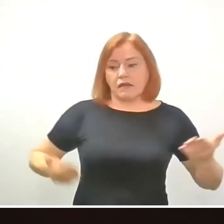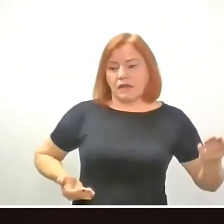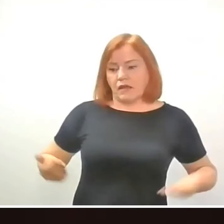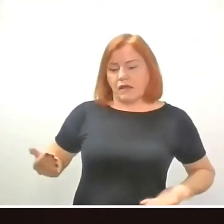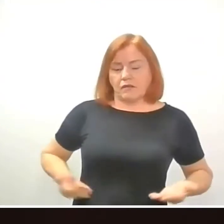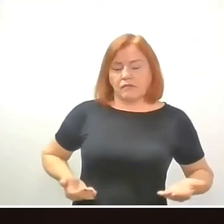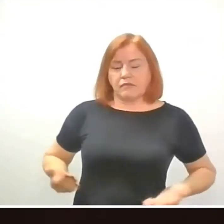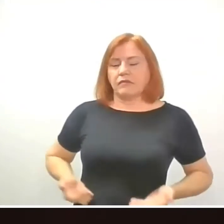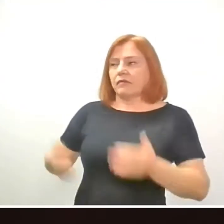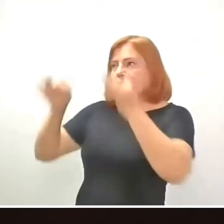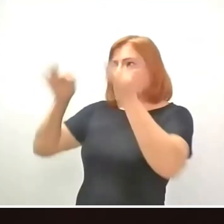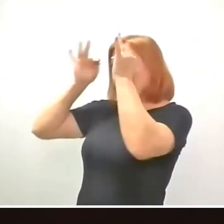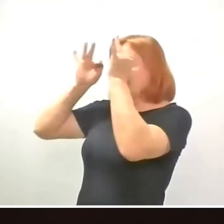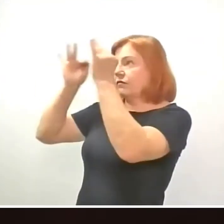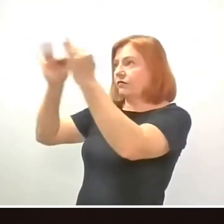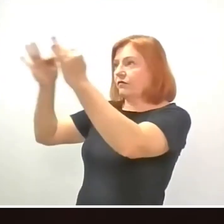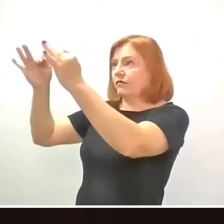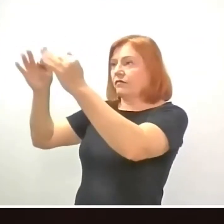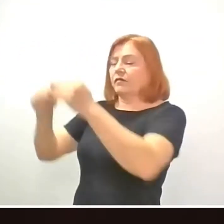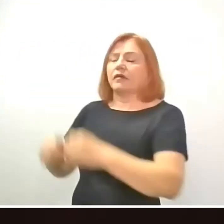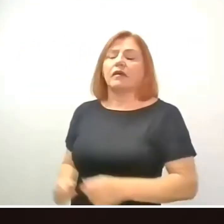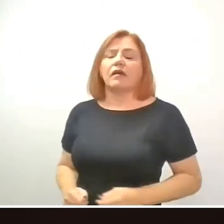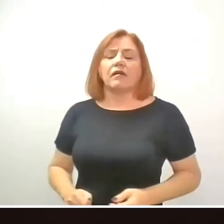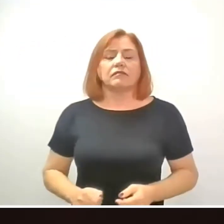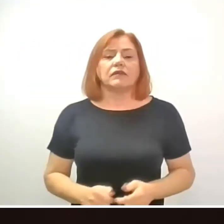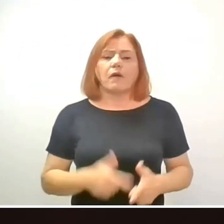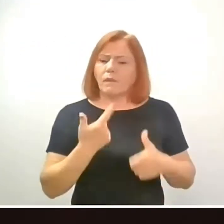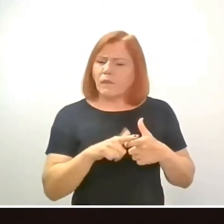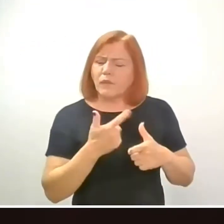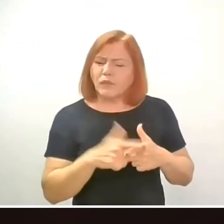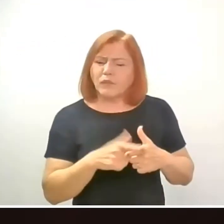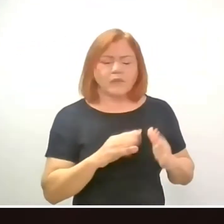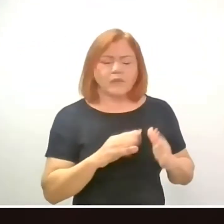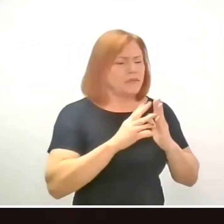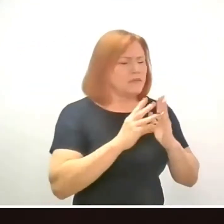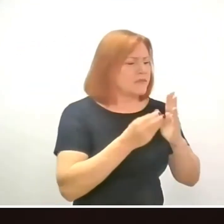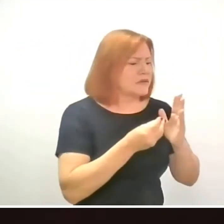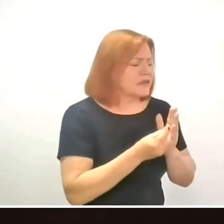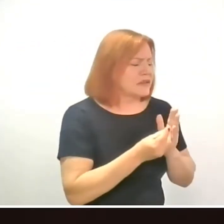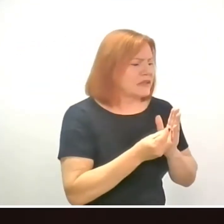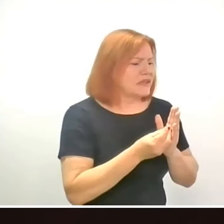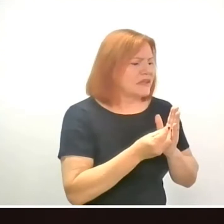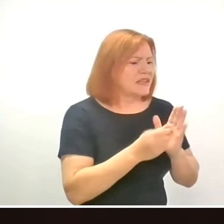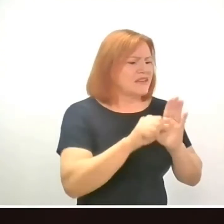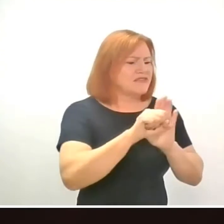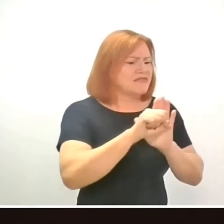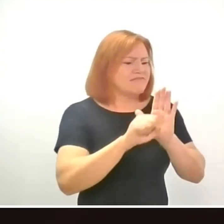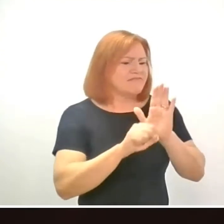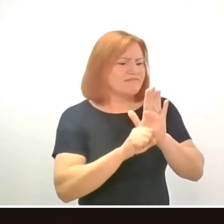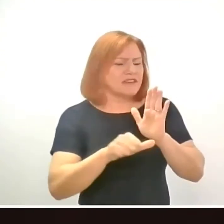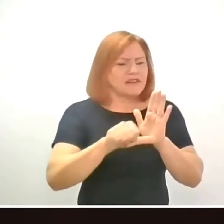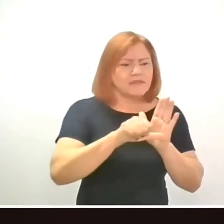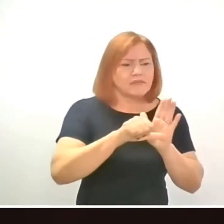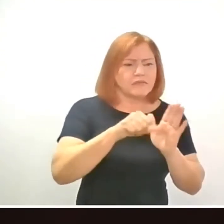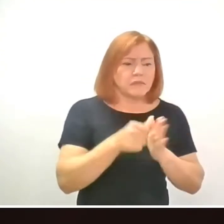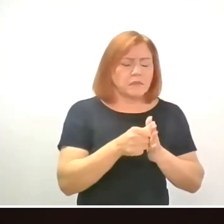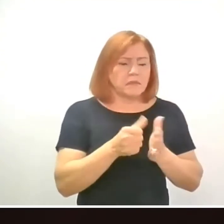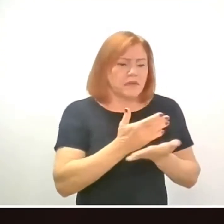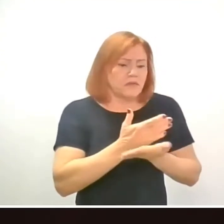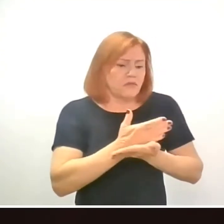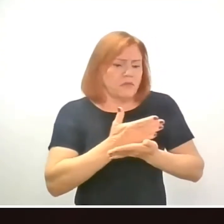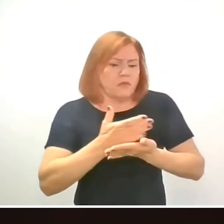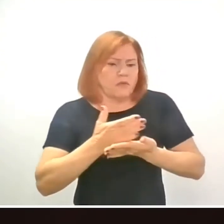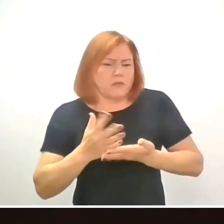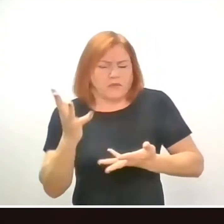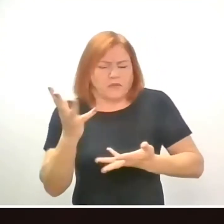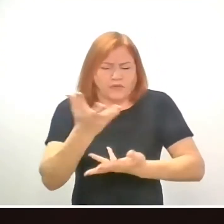no primeiro século, eles, né, começaram de uma maneira maravilhosa, né, e o Senhor usou o apóstolo